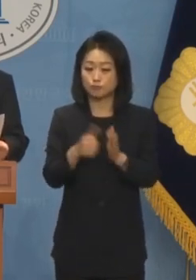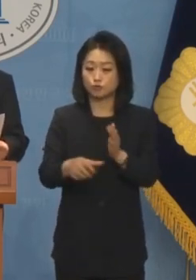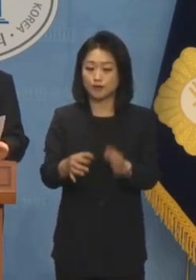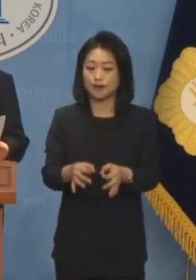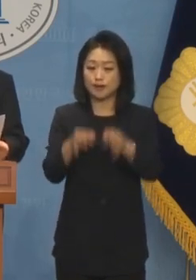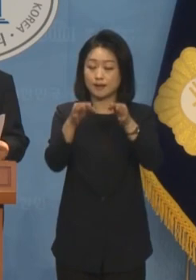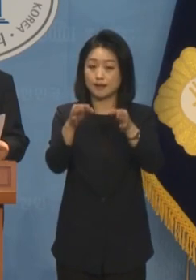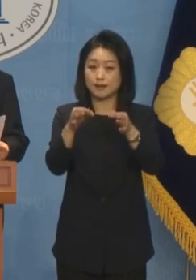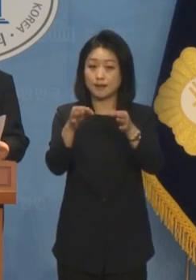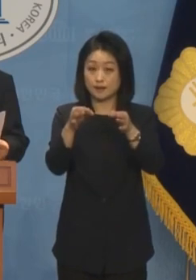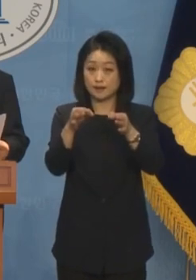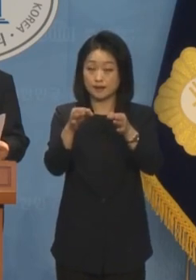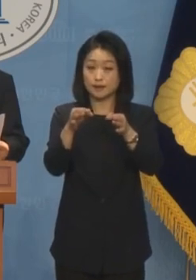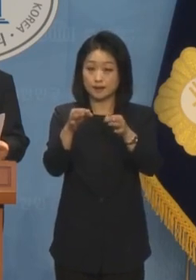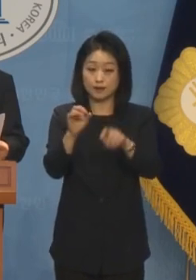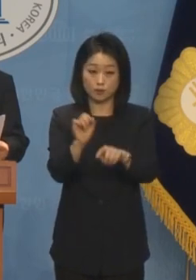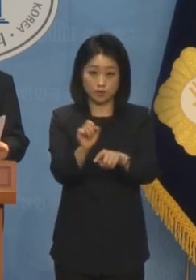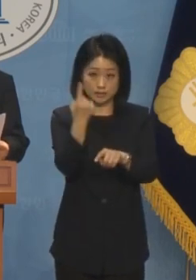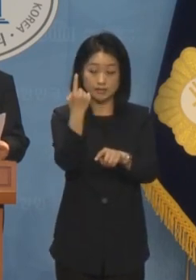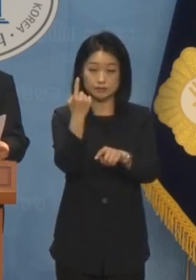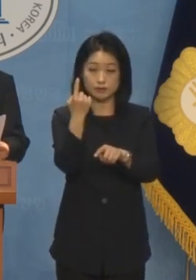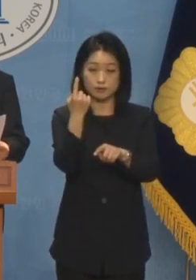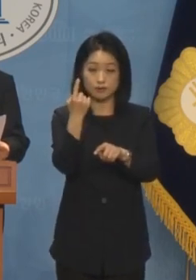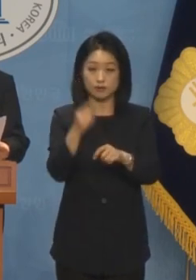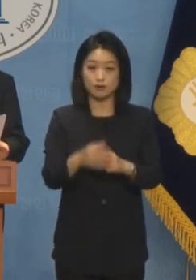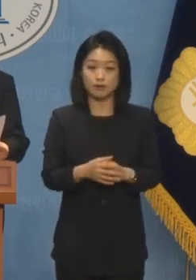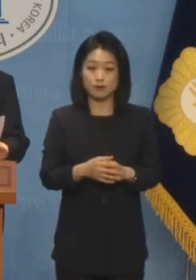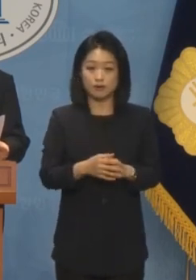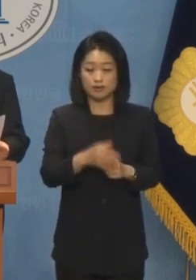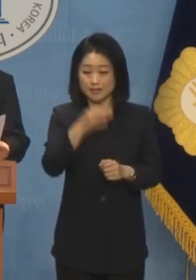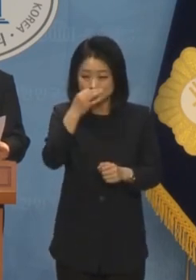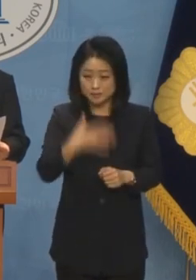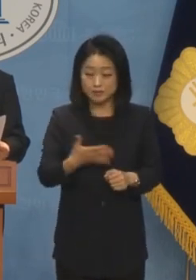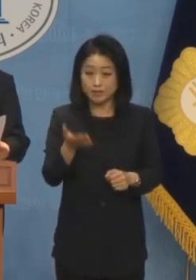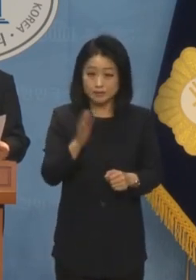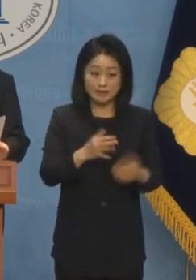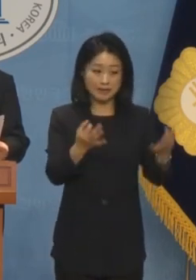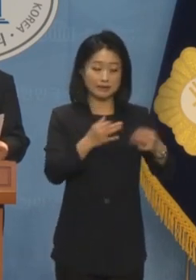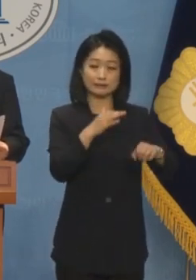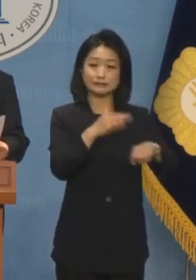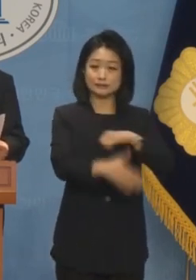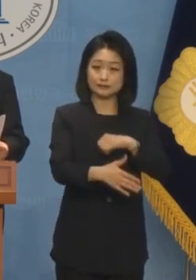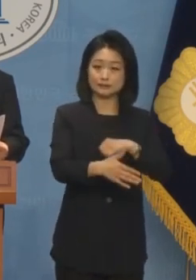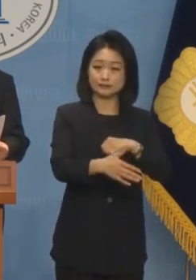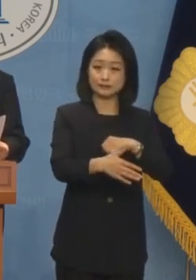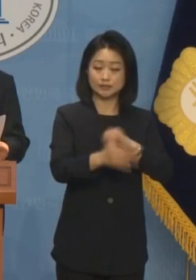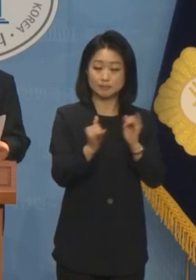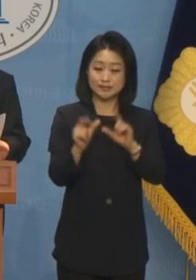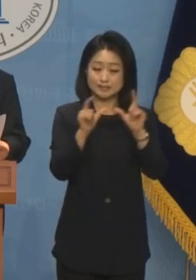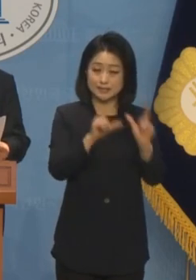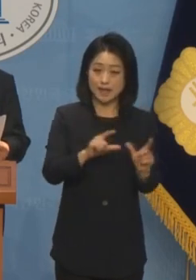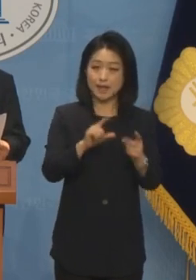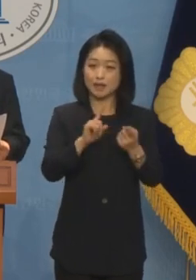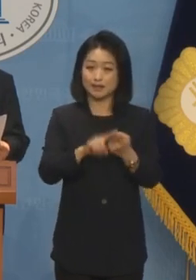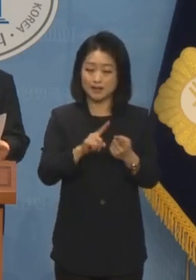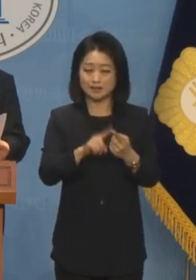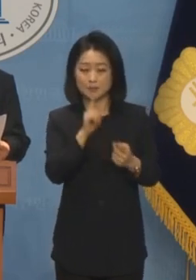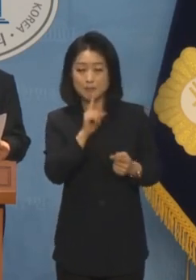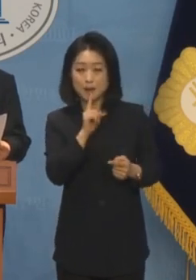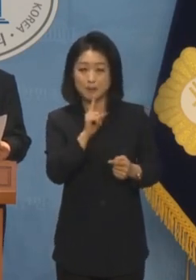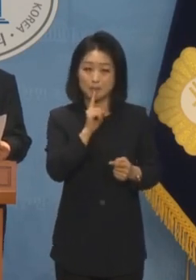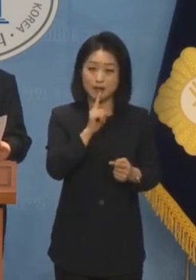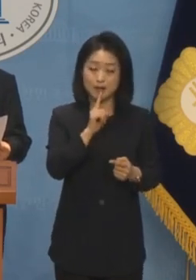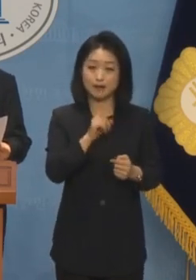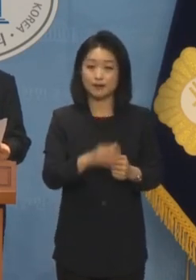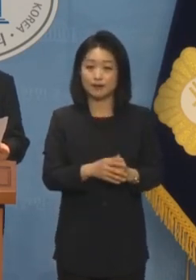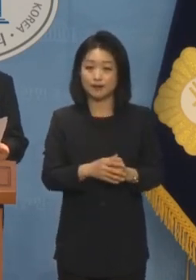고물가 시대에 그 후가를 고려치 않은 포퓰리즘 정책을 내놓고 민생을 운운한다라며 거대 야당